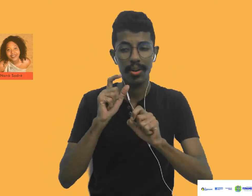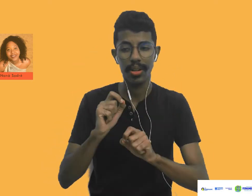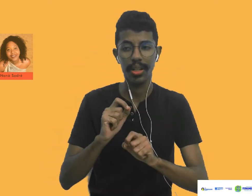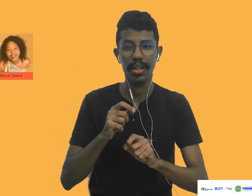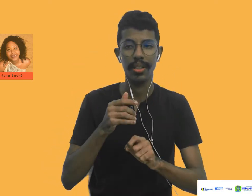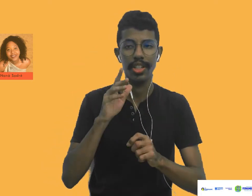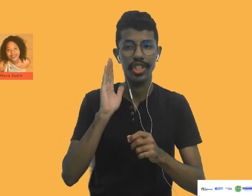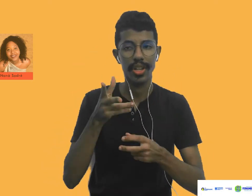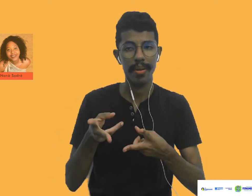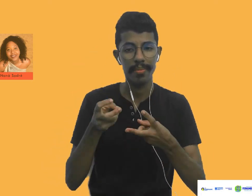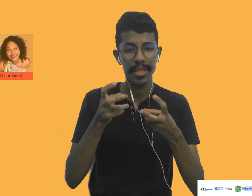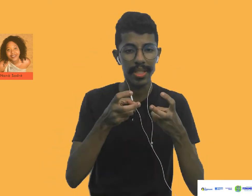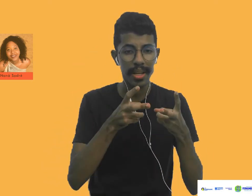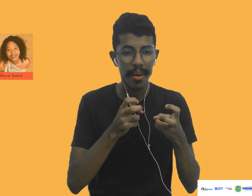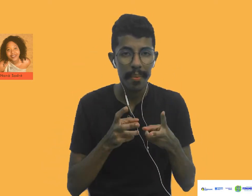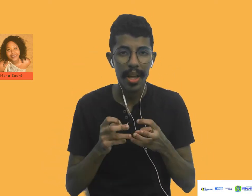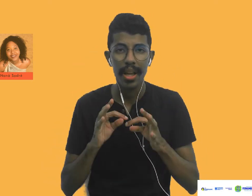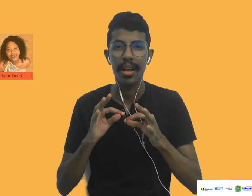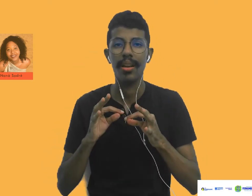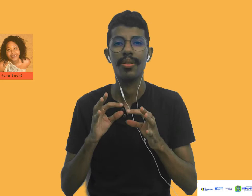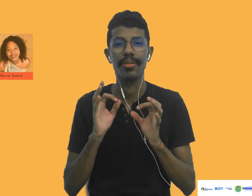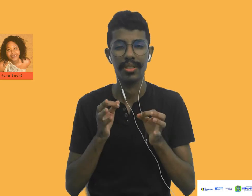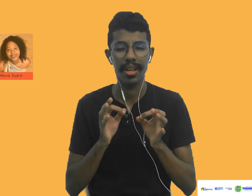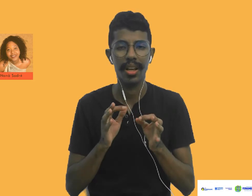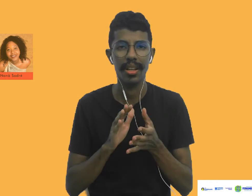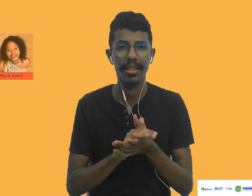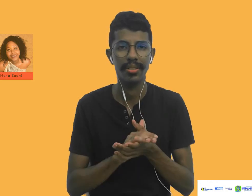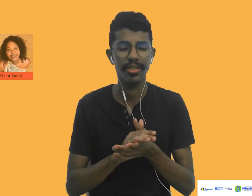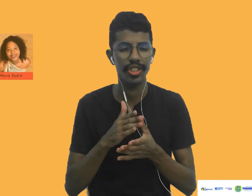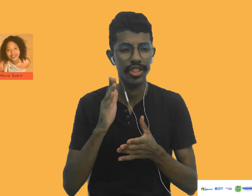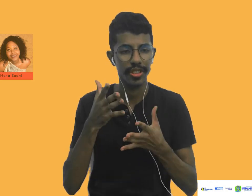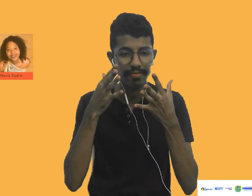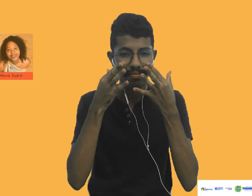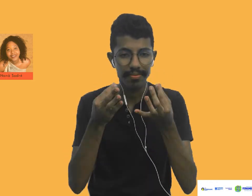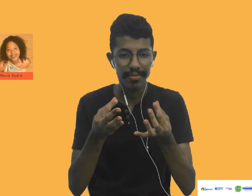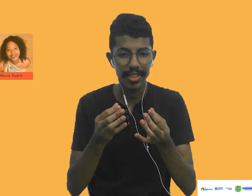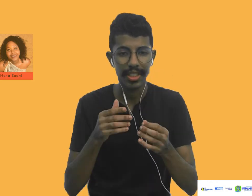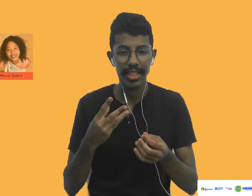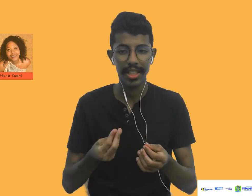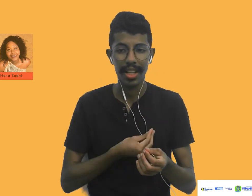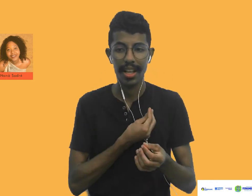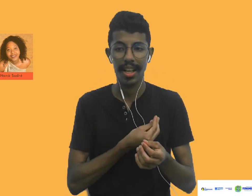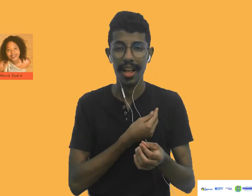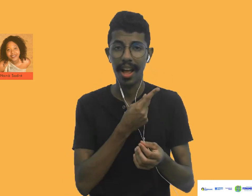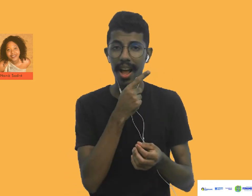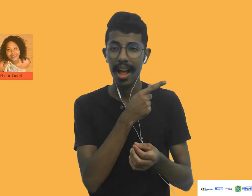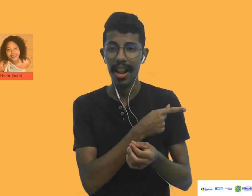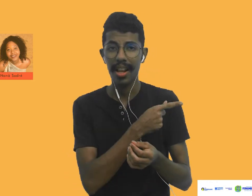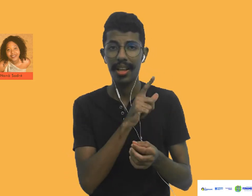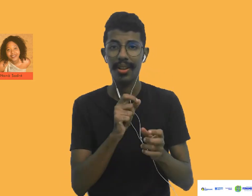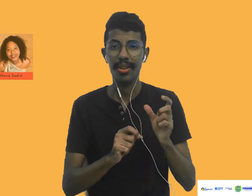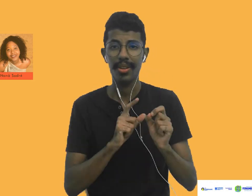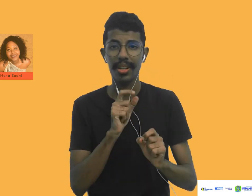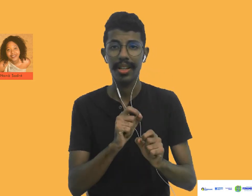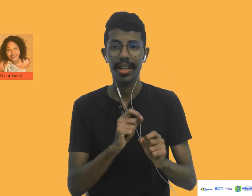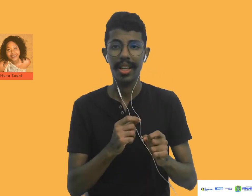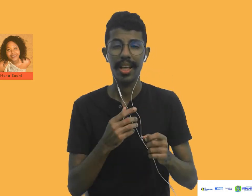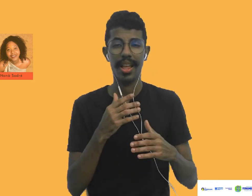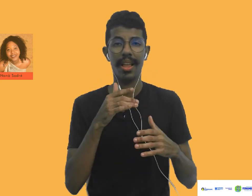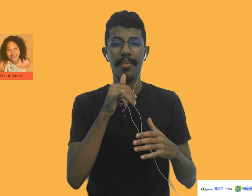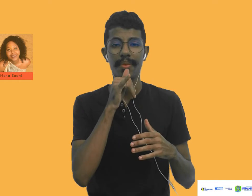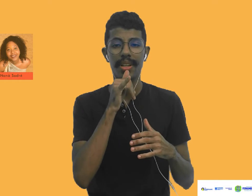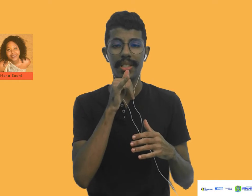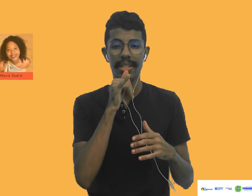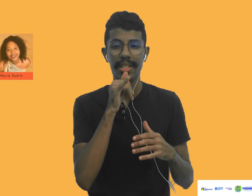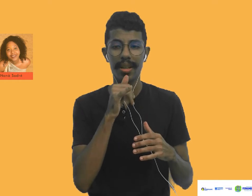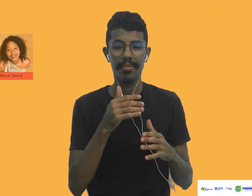é nocivo, né, ele já percebeu isso, ele já se alertou para isso, e ele está ali